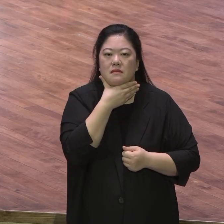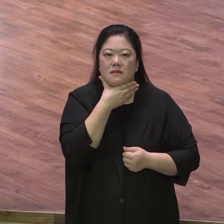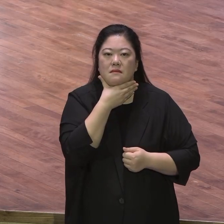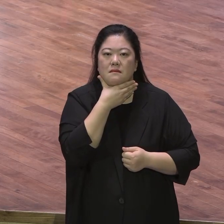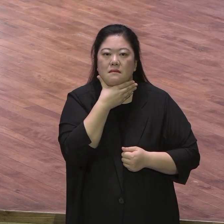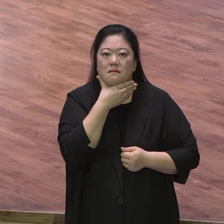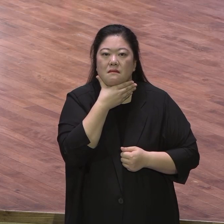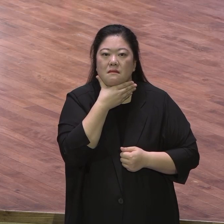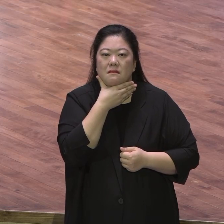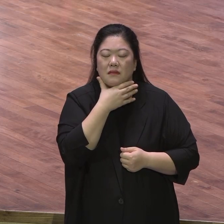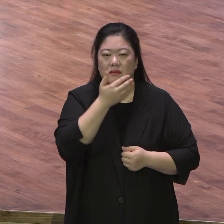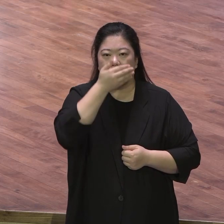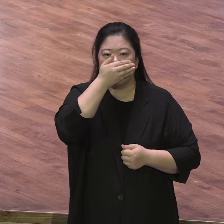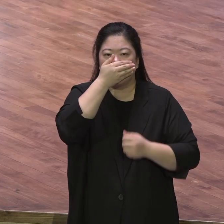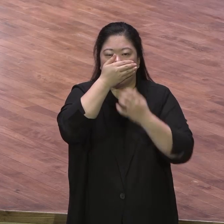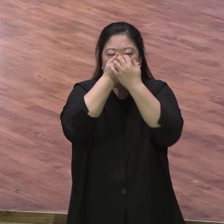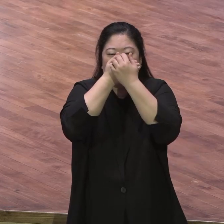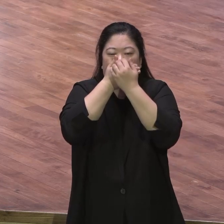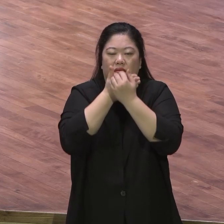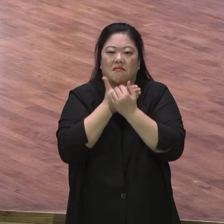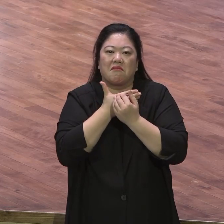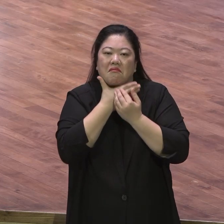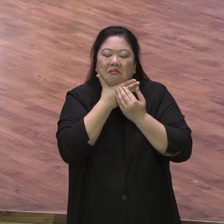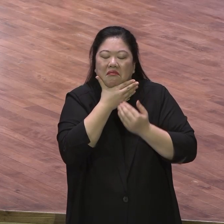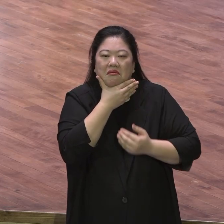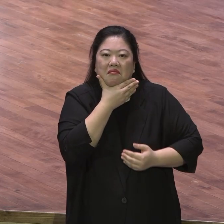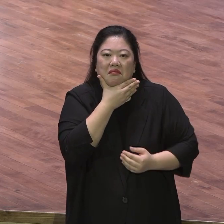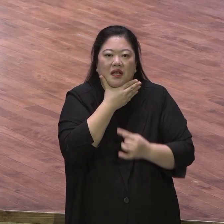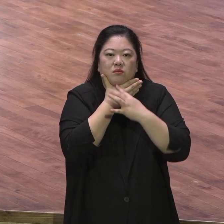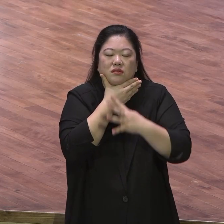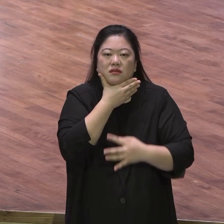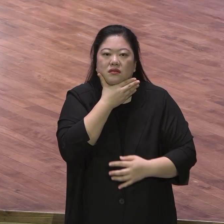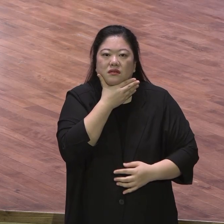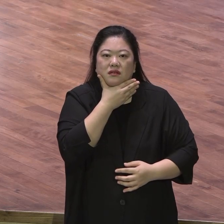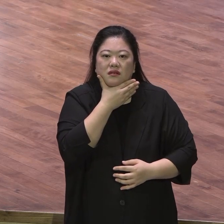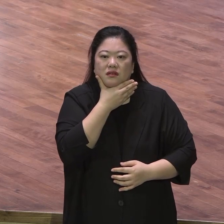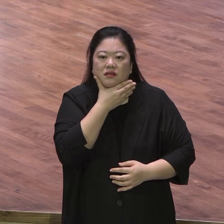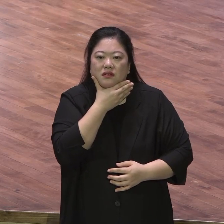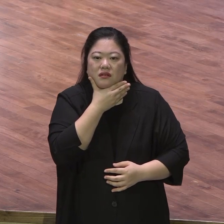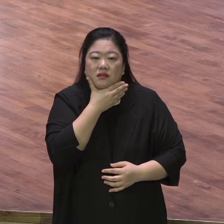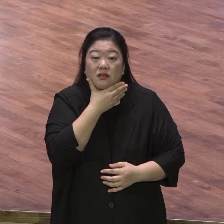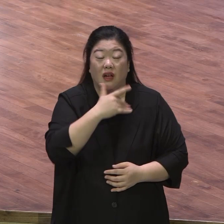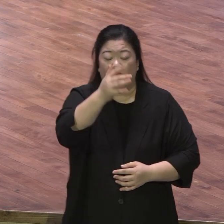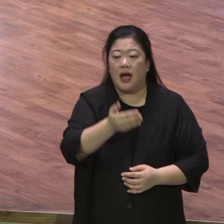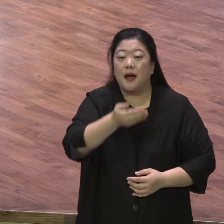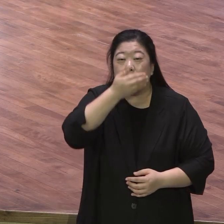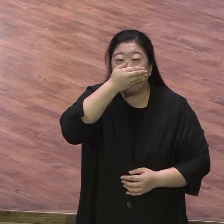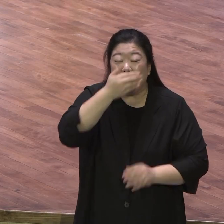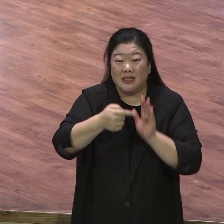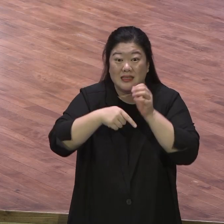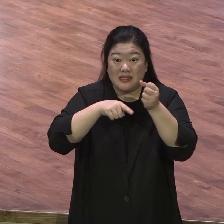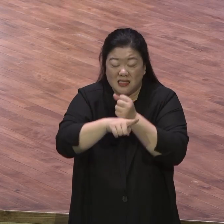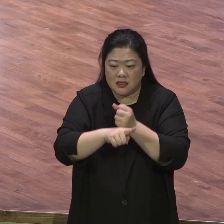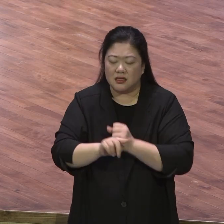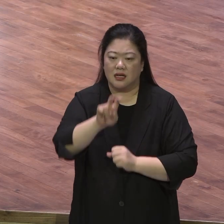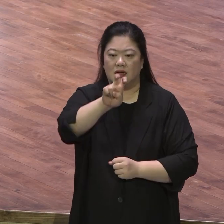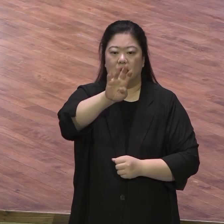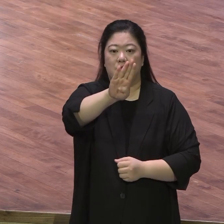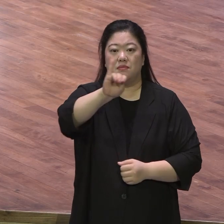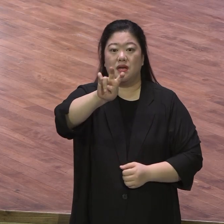마스크를 써야 되는데 마스크를 쓰는 이유가 뭐요 감염이잖아요 감염 비말